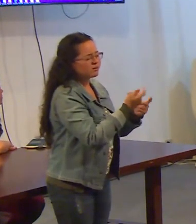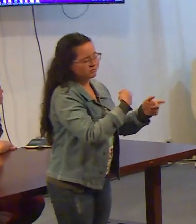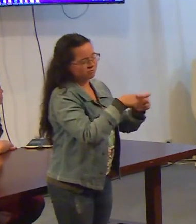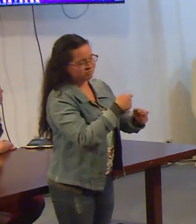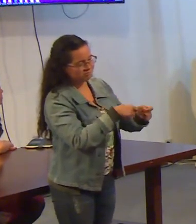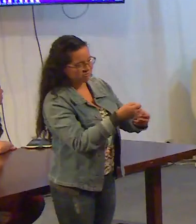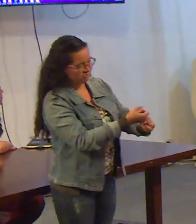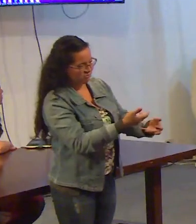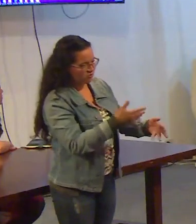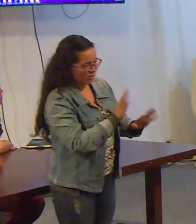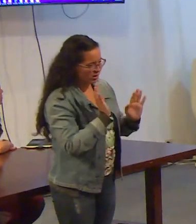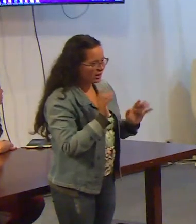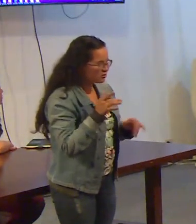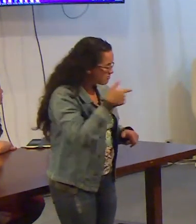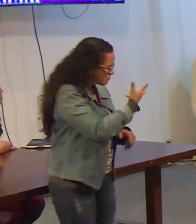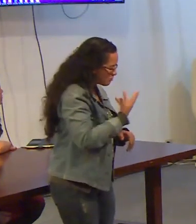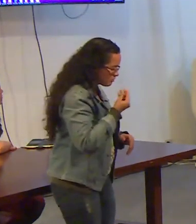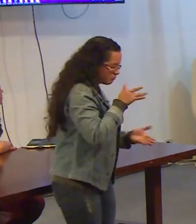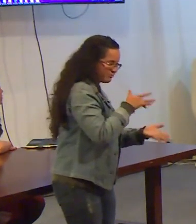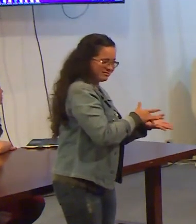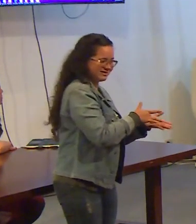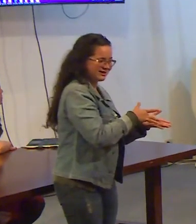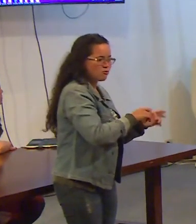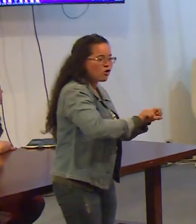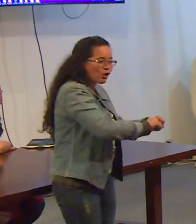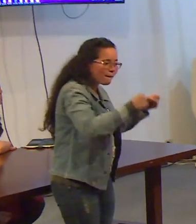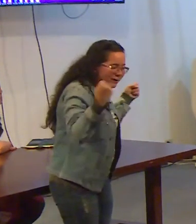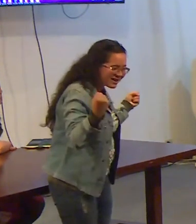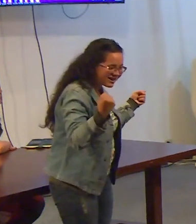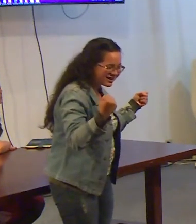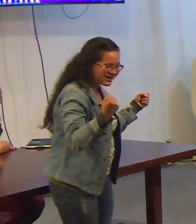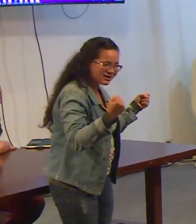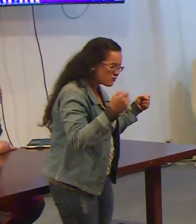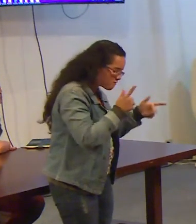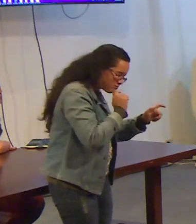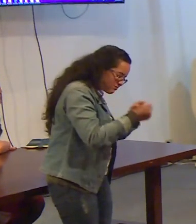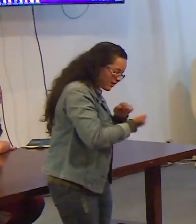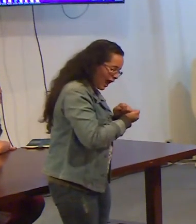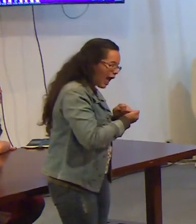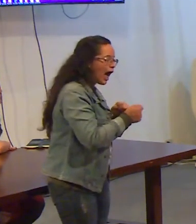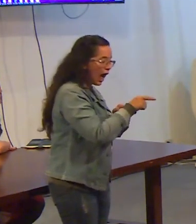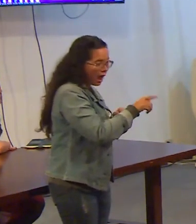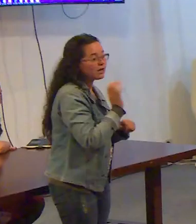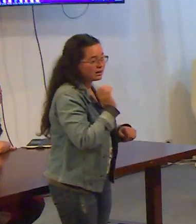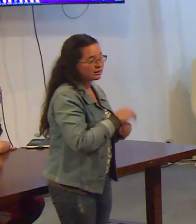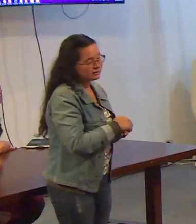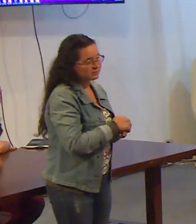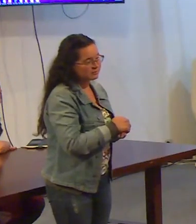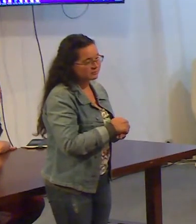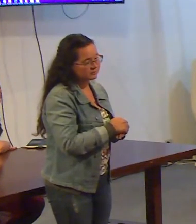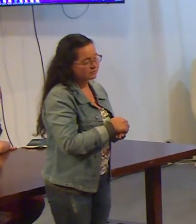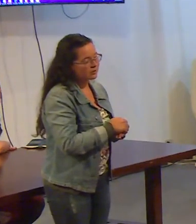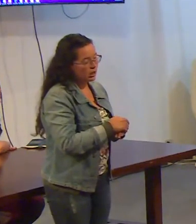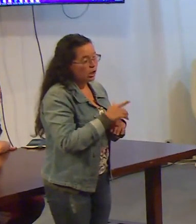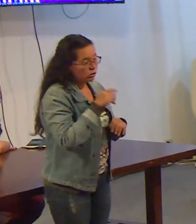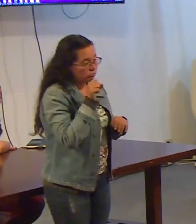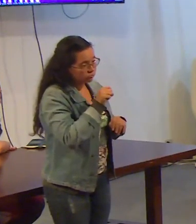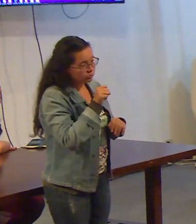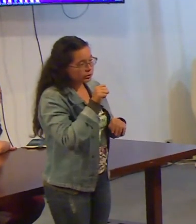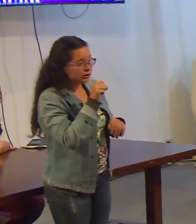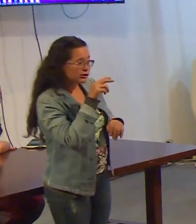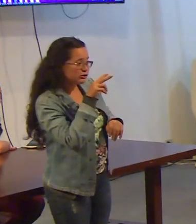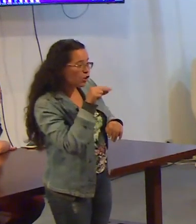esos esquemas, creo que es lo más importante. Y es lo que quedó ahí. Si logramos o